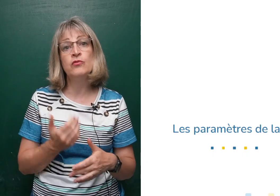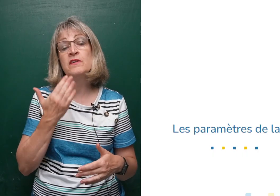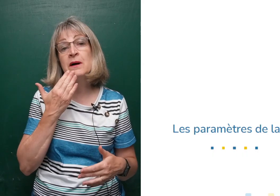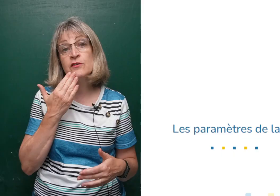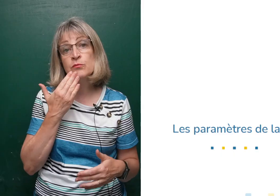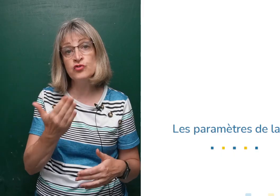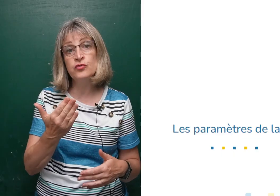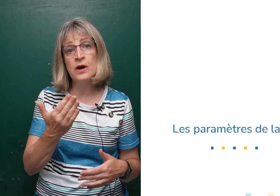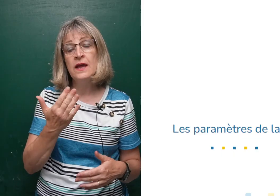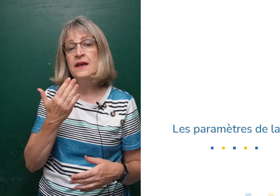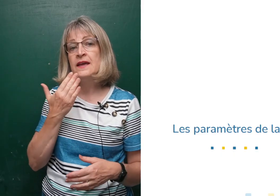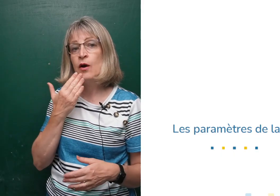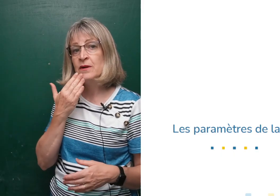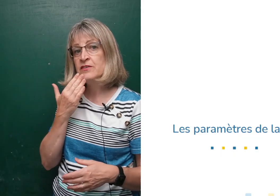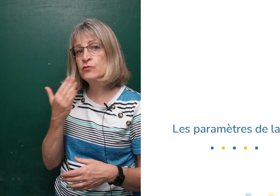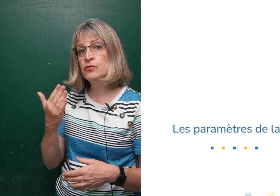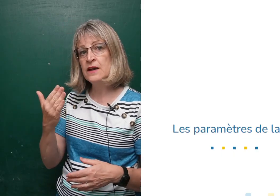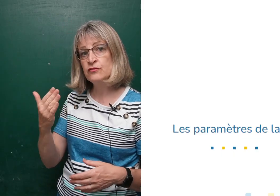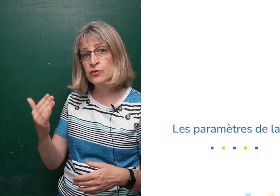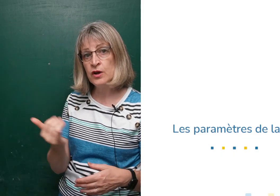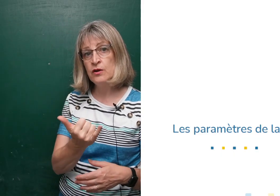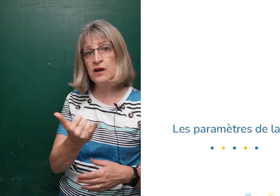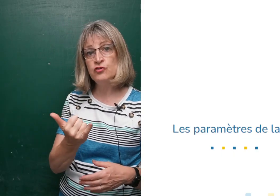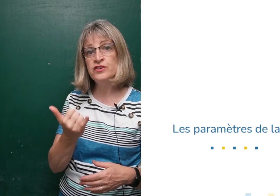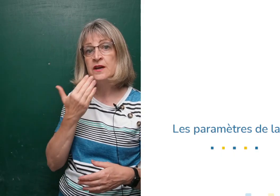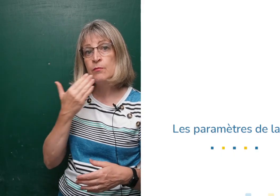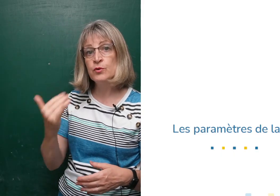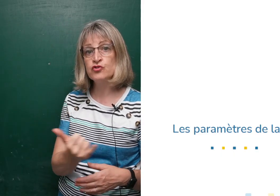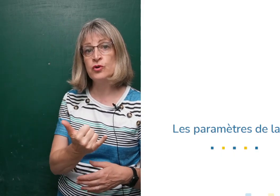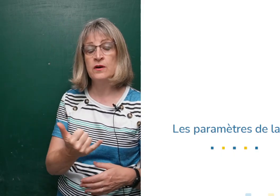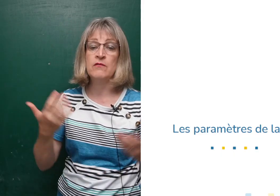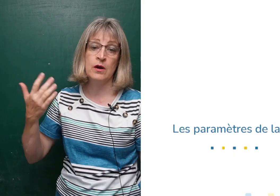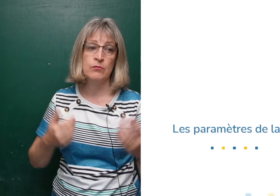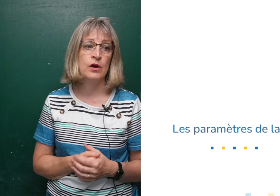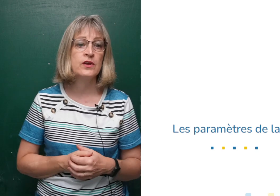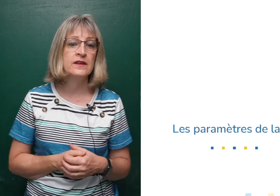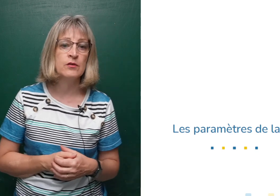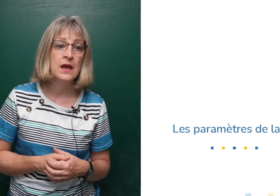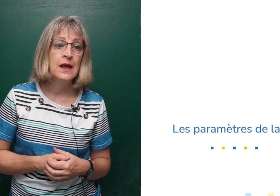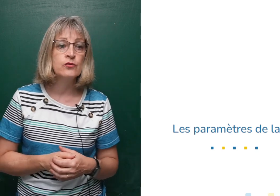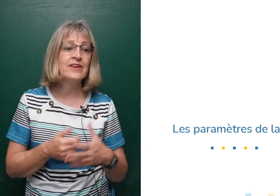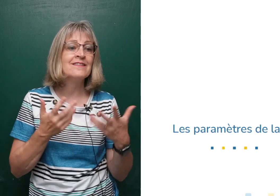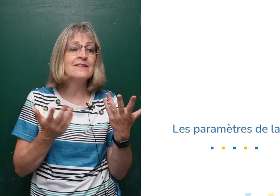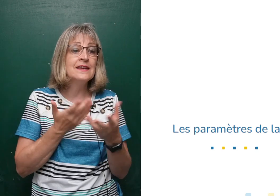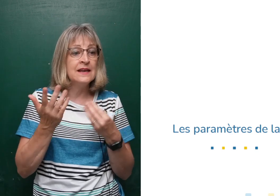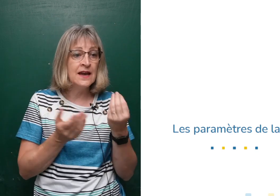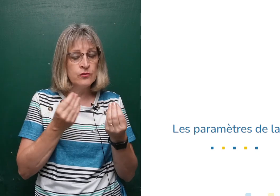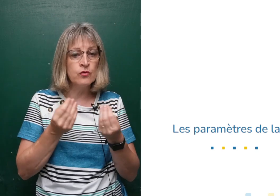par exemple bonjour, et en Belgique, du coup, ils rajoutent le J. Bonjour. Voilà, hein, c'est un exemple. Donc c'est assez light, on comprend